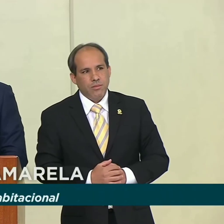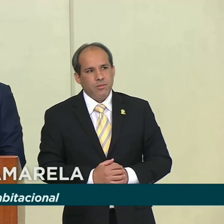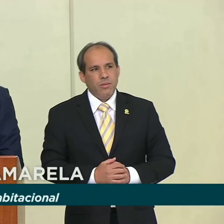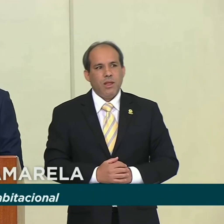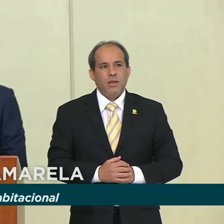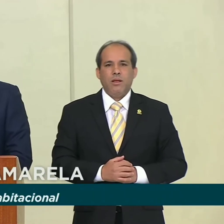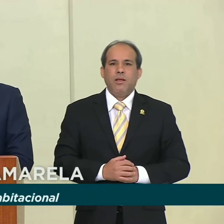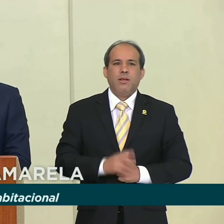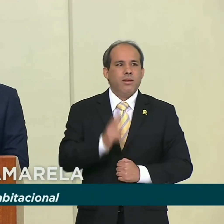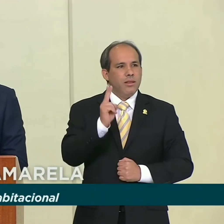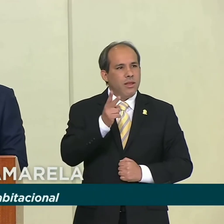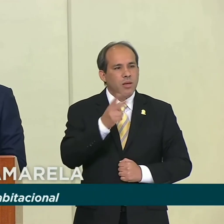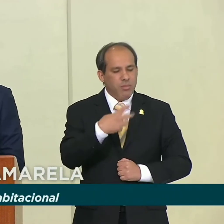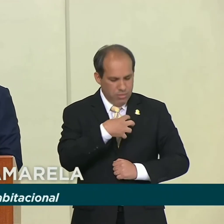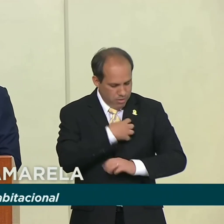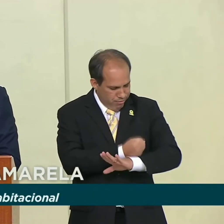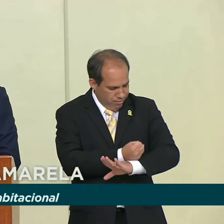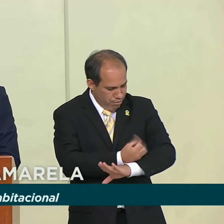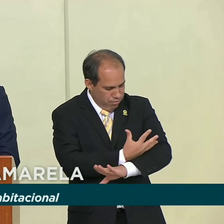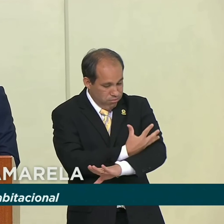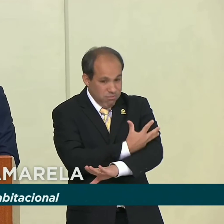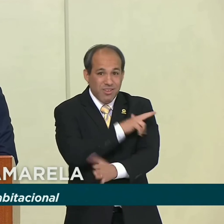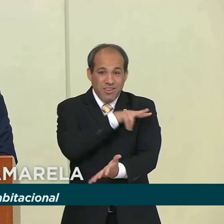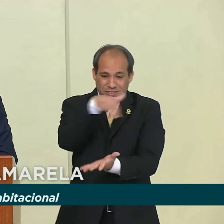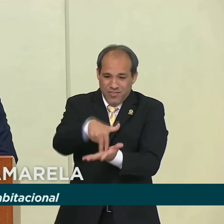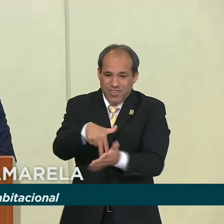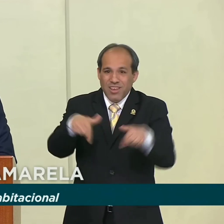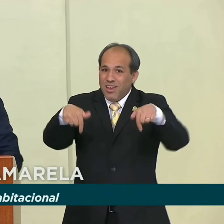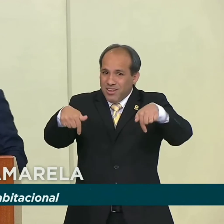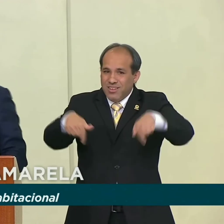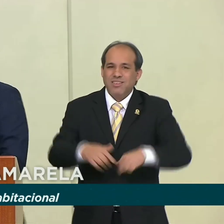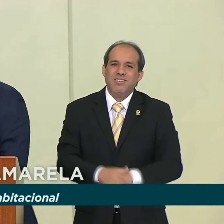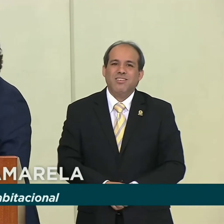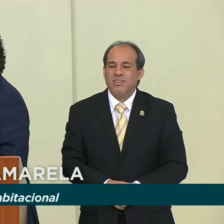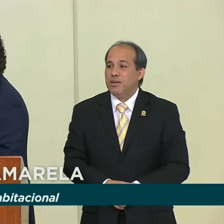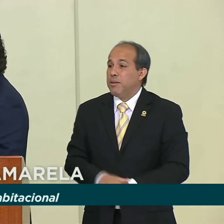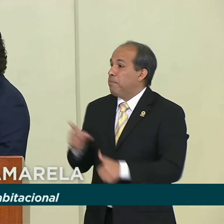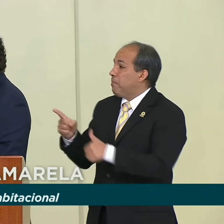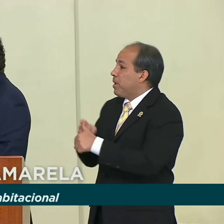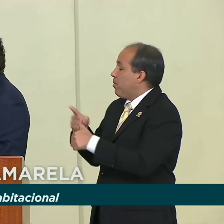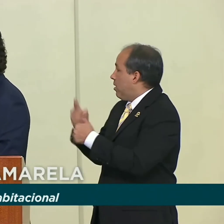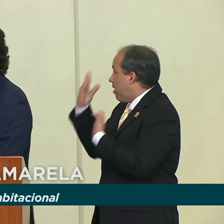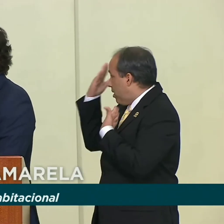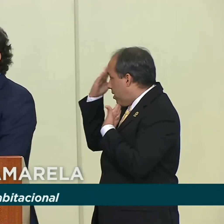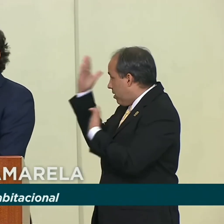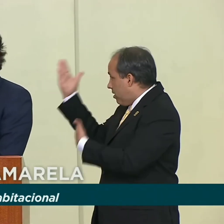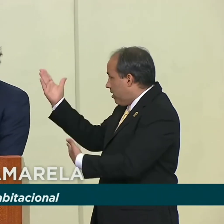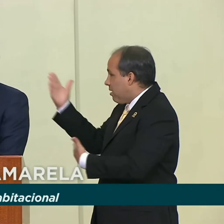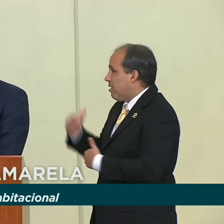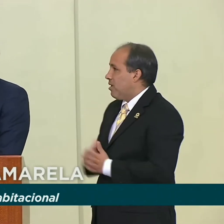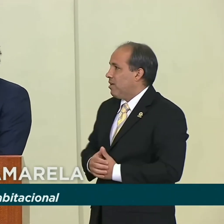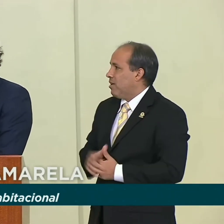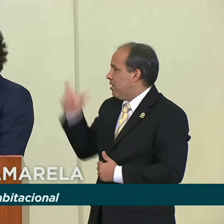sempre uma grande emoção estar aqui primeiro agradecer